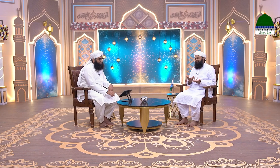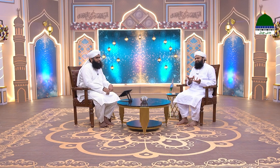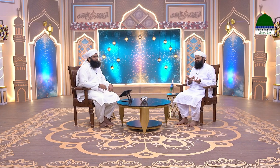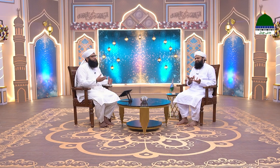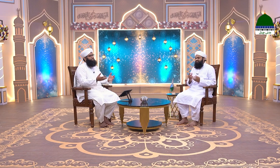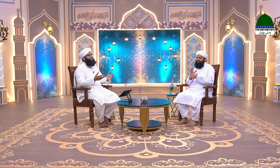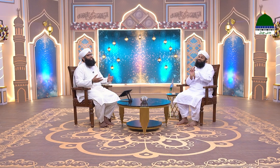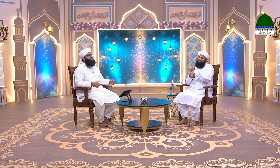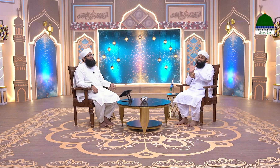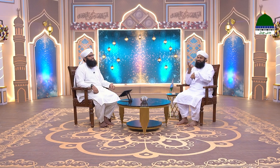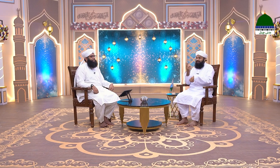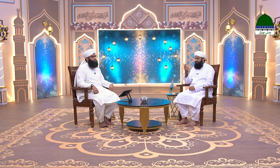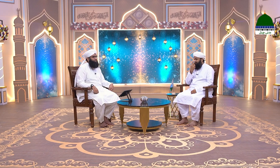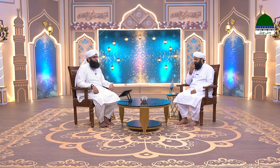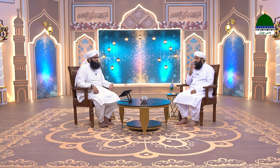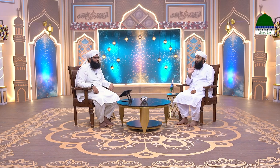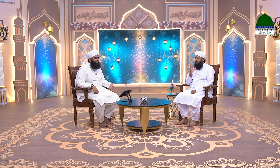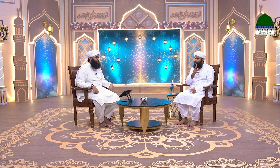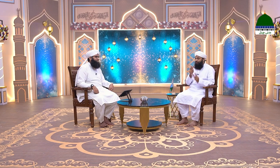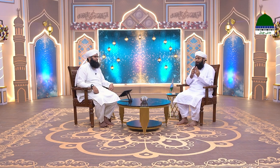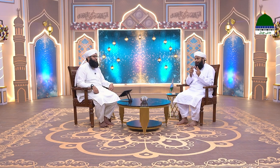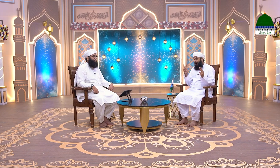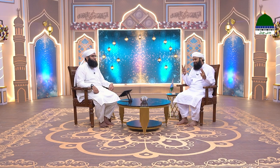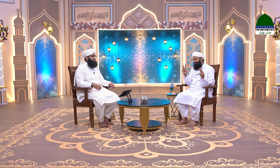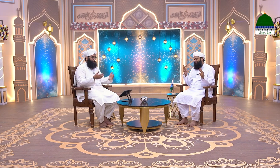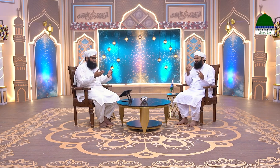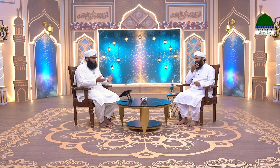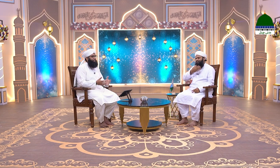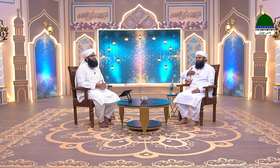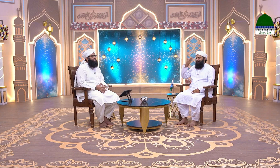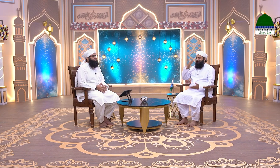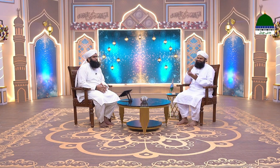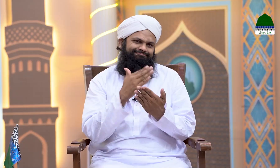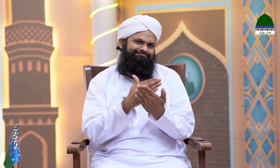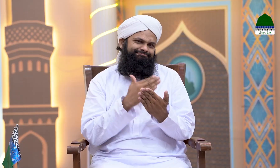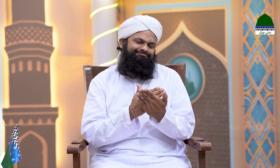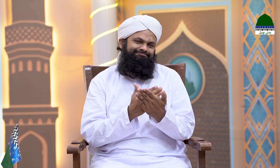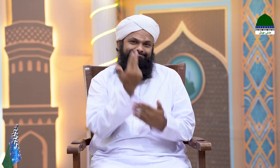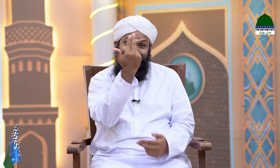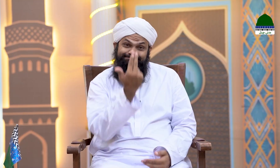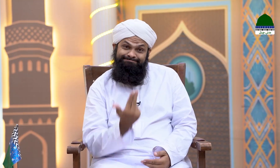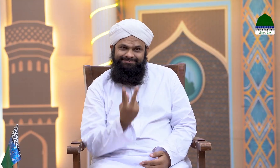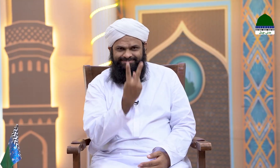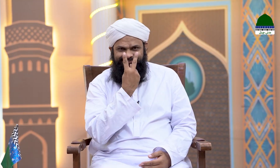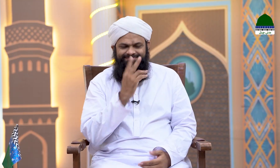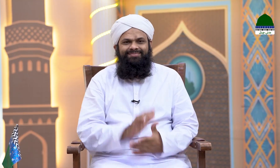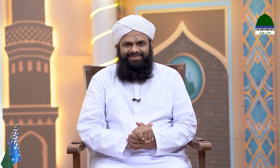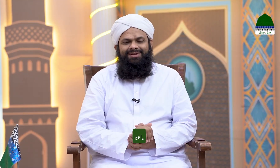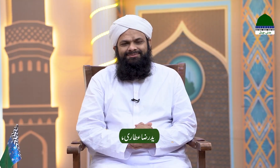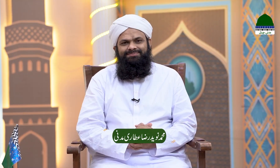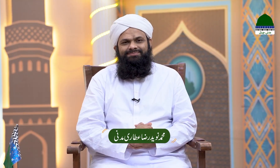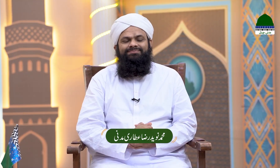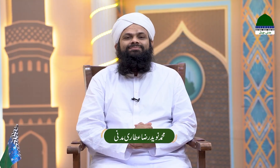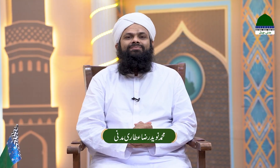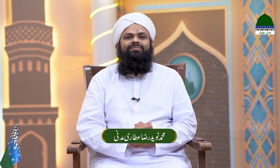ناظرین، بہت ساری ادائے مصطفیٰ صلی اللہ علیہ وآلہ وسلم کا بیان ہم نے سننے کی سعادت حاصل کی۔ یقیناً